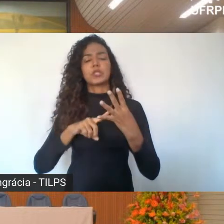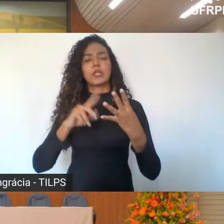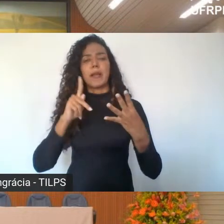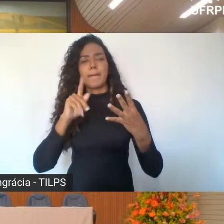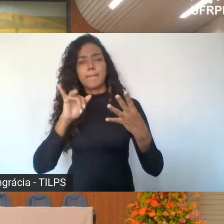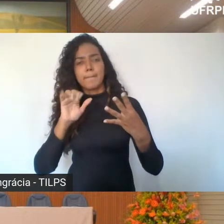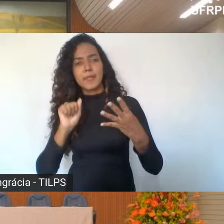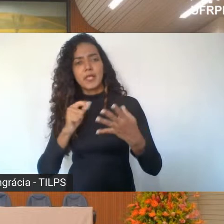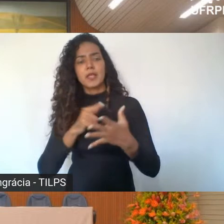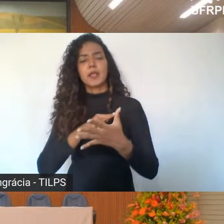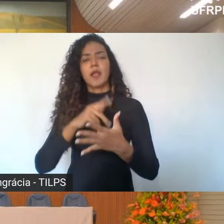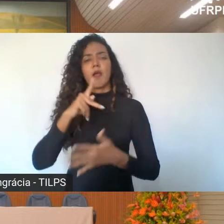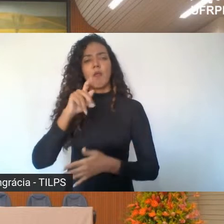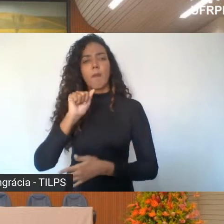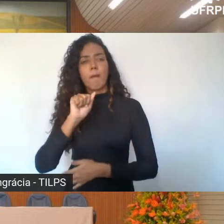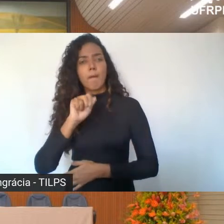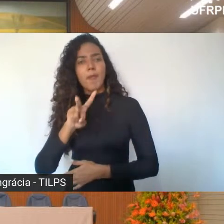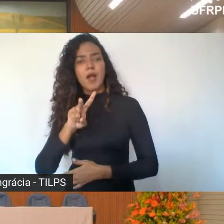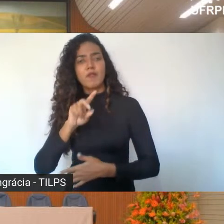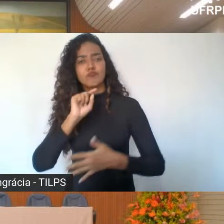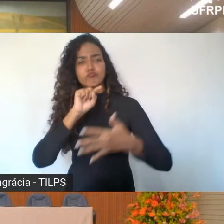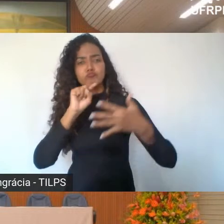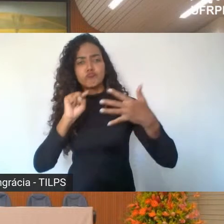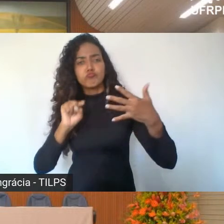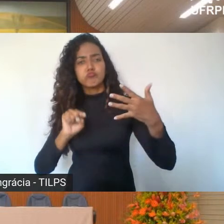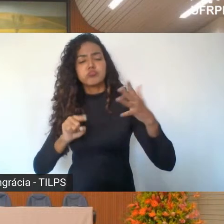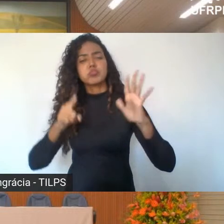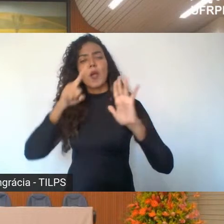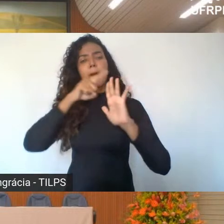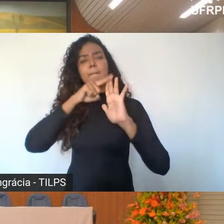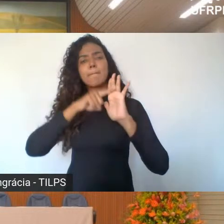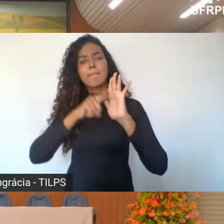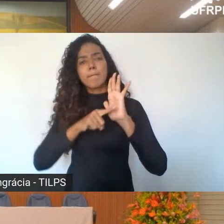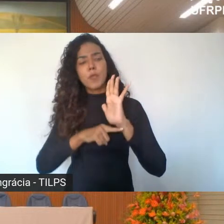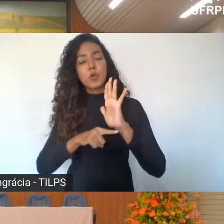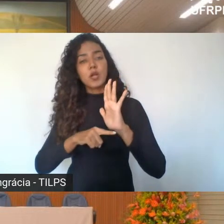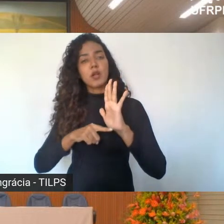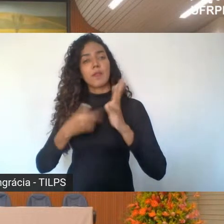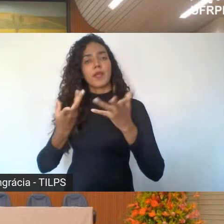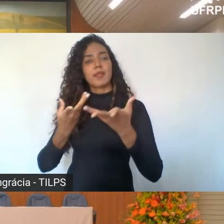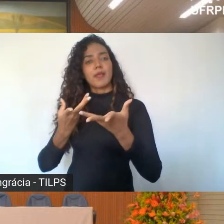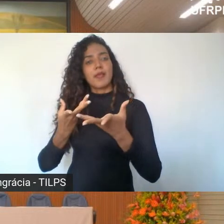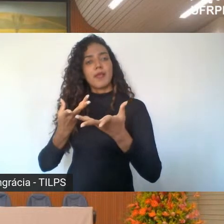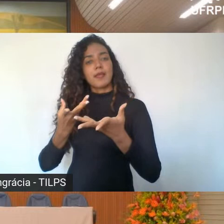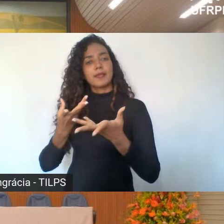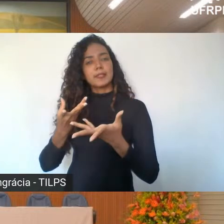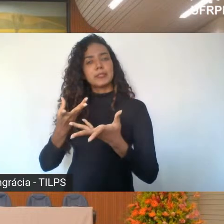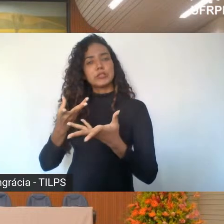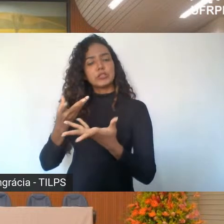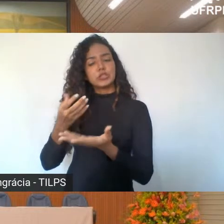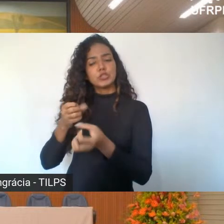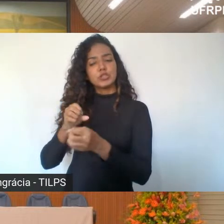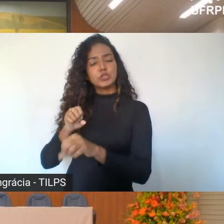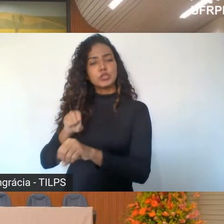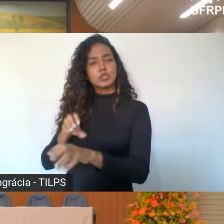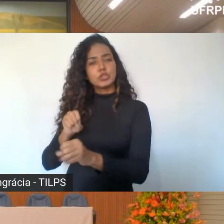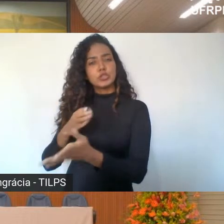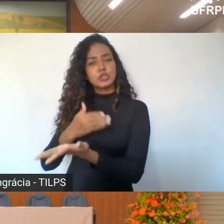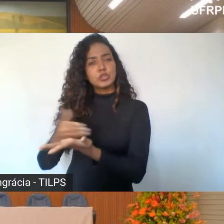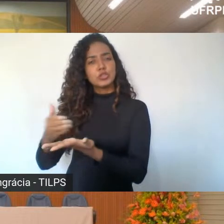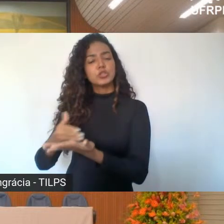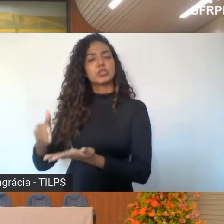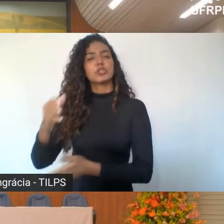o PAVE, são programas de iniciação à docência, são programas de iniciação